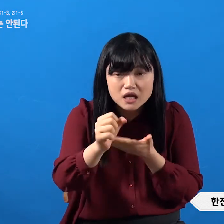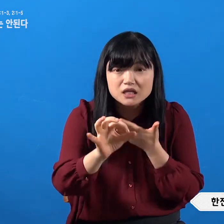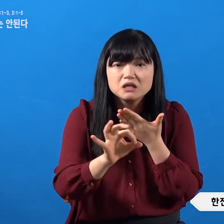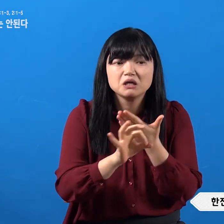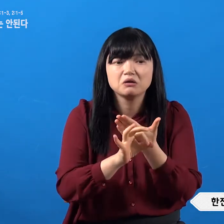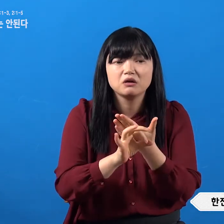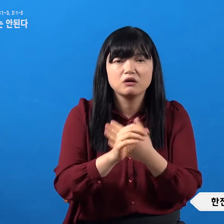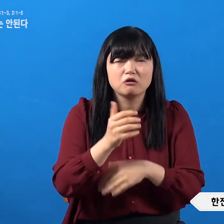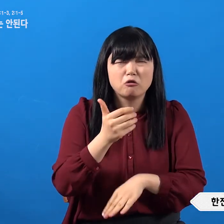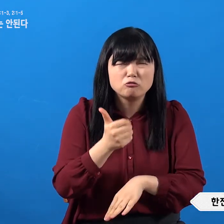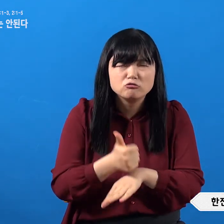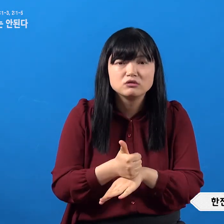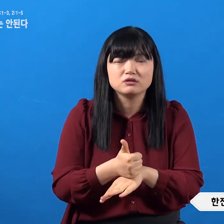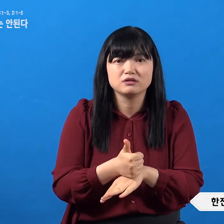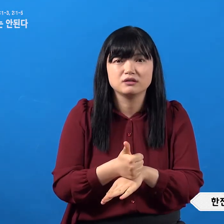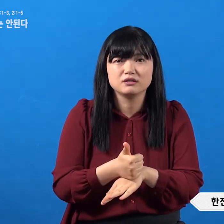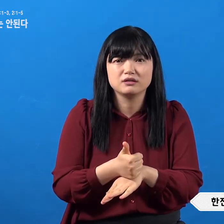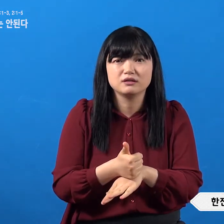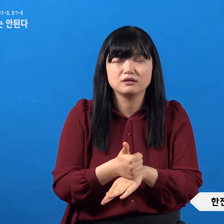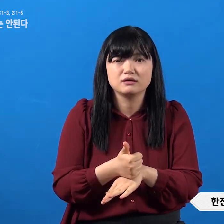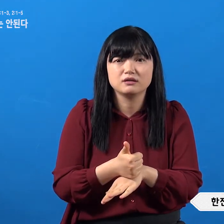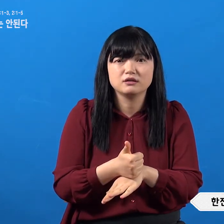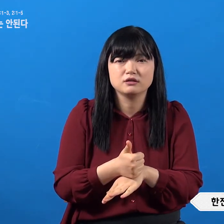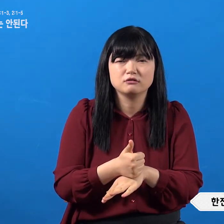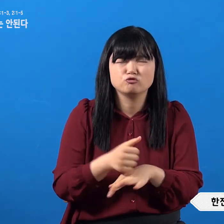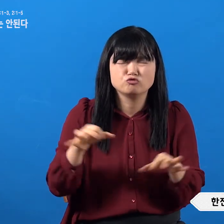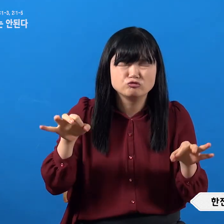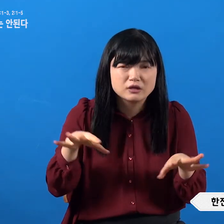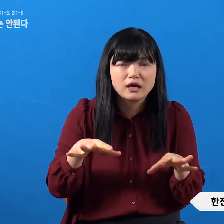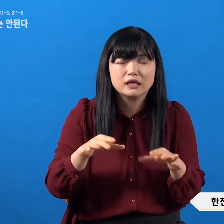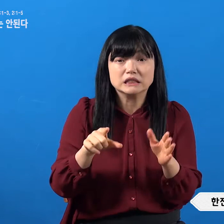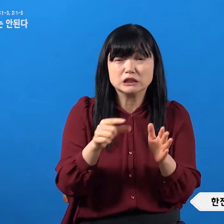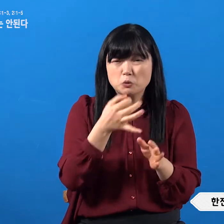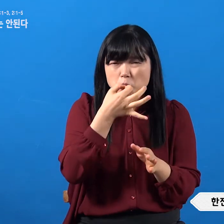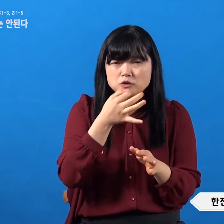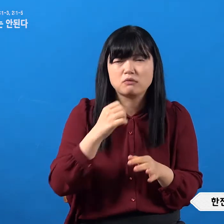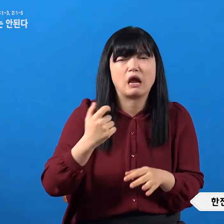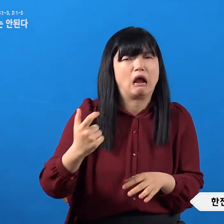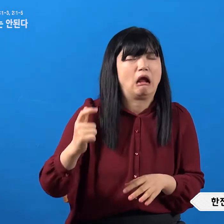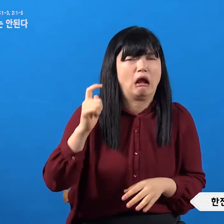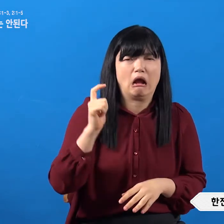시작하면 그것이, 그 욕심이 순식간에 엄청나게 강해집니다.